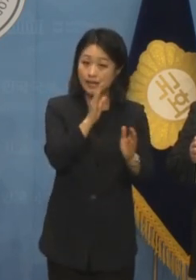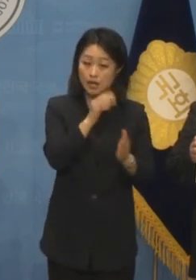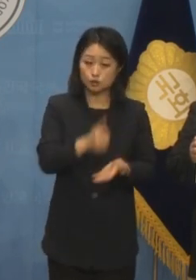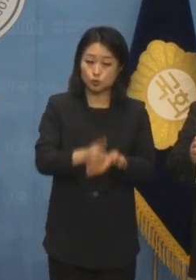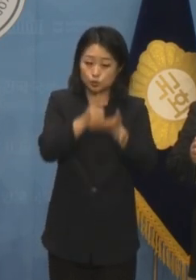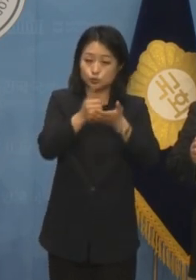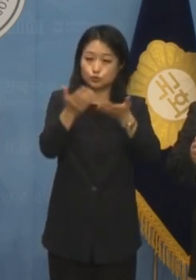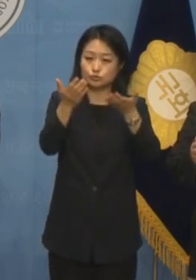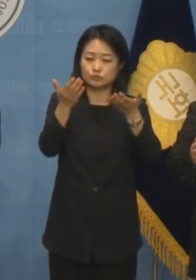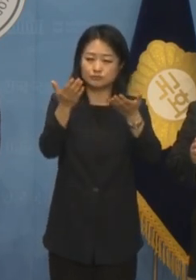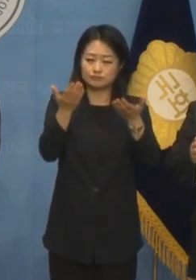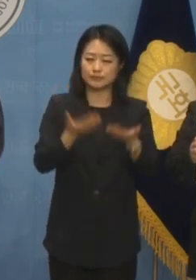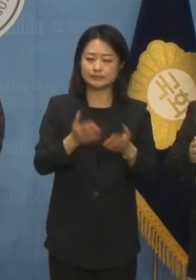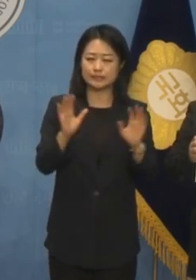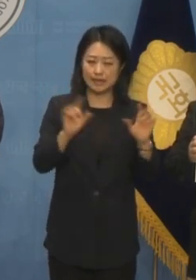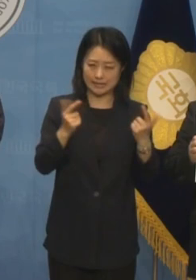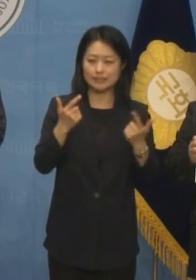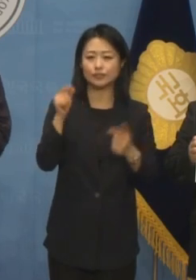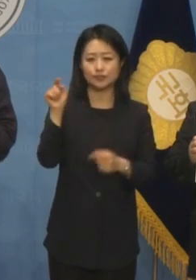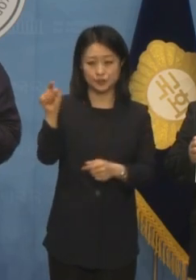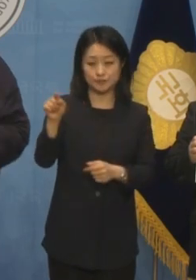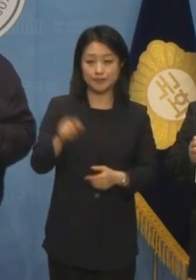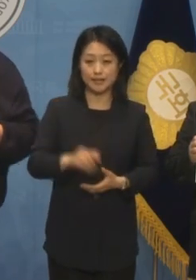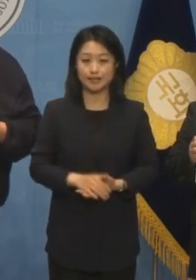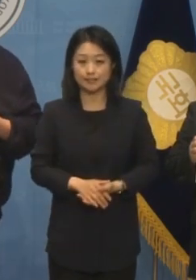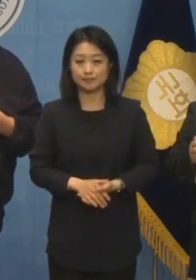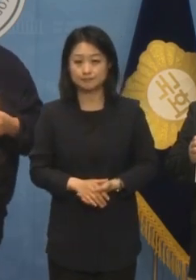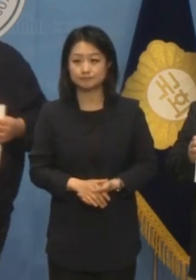존중하지 않는 처사이기 때문입니다.